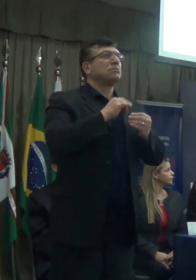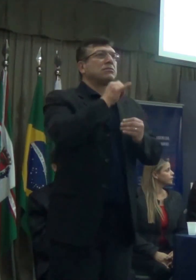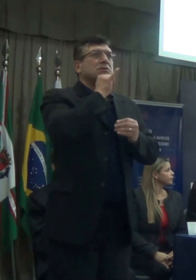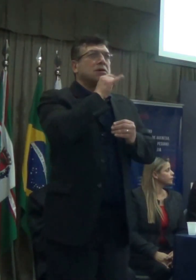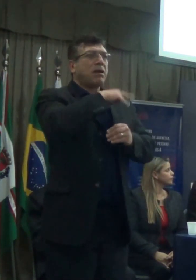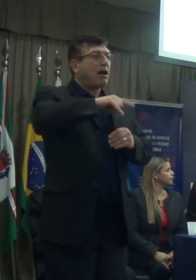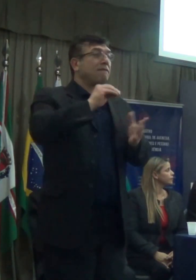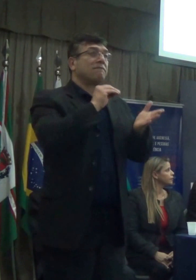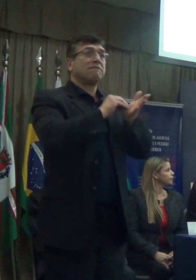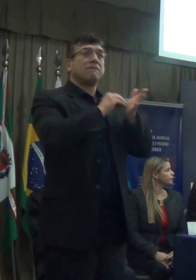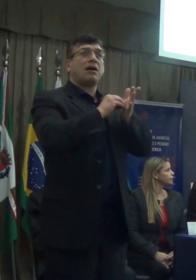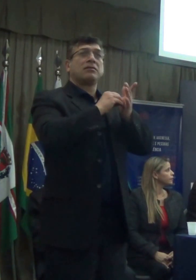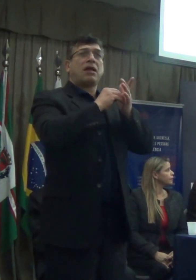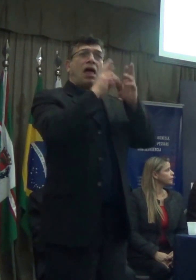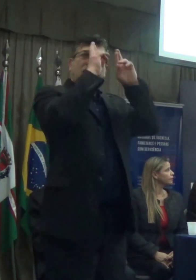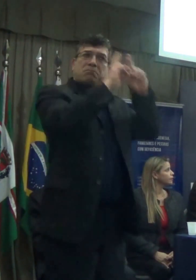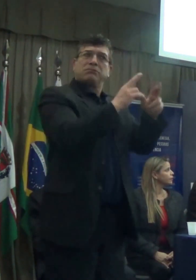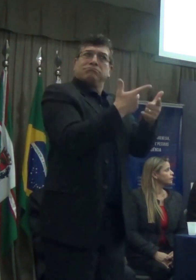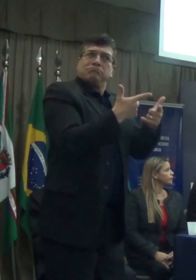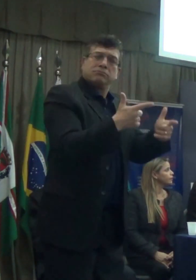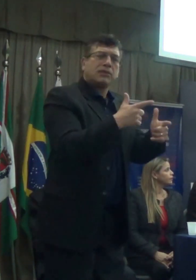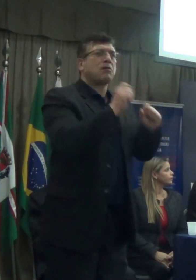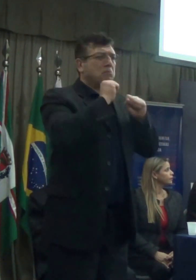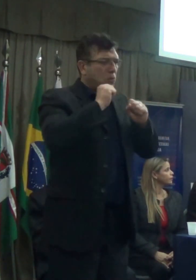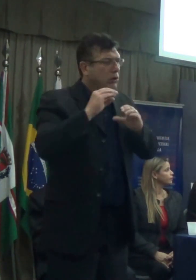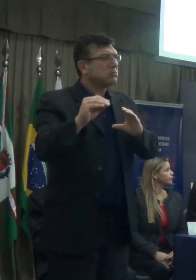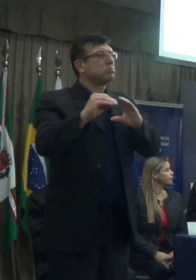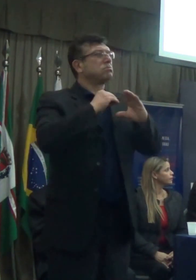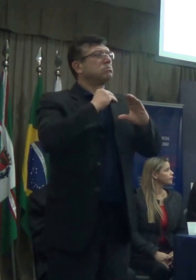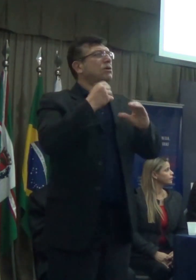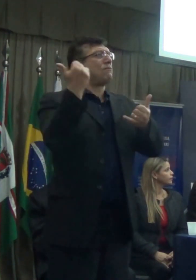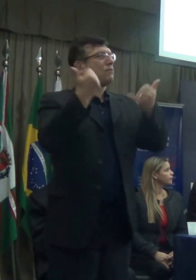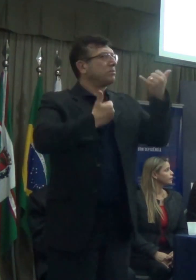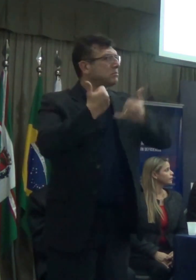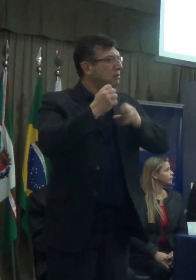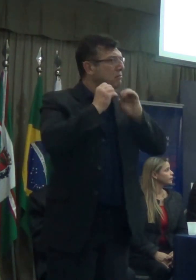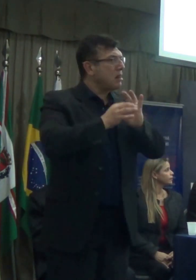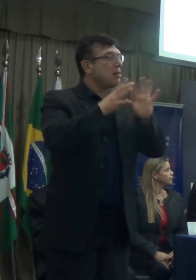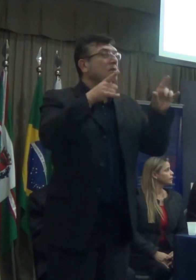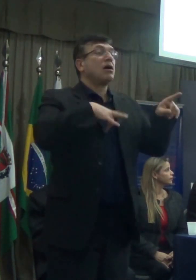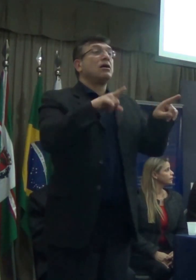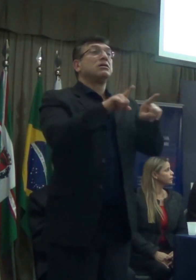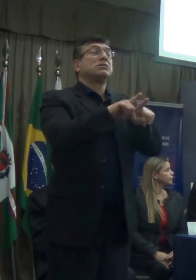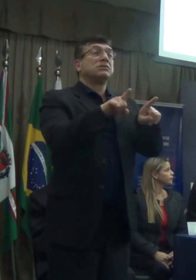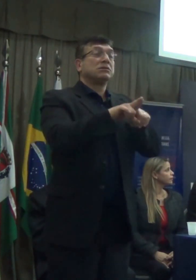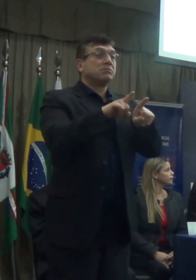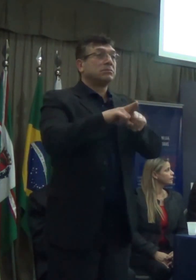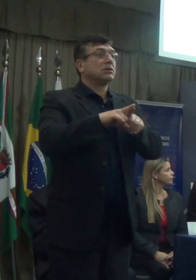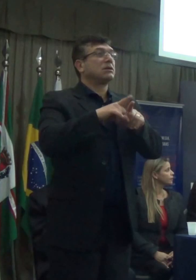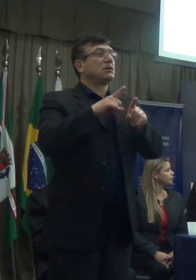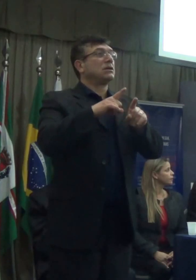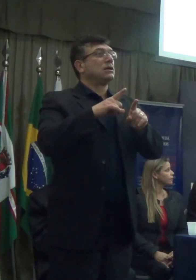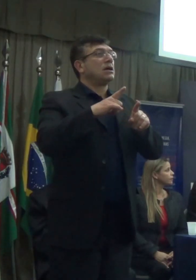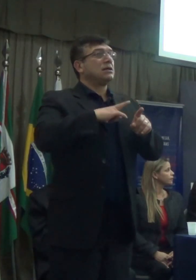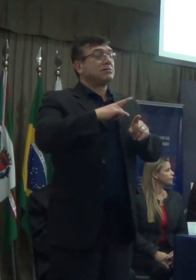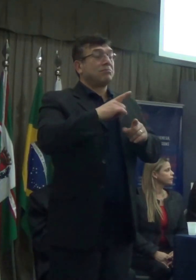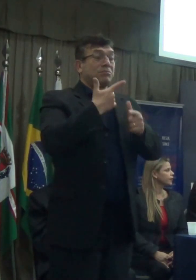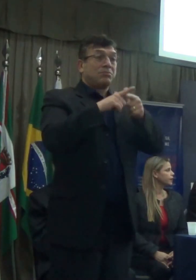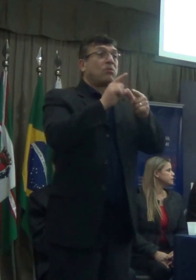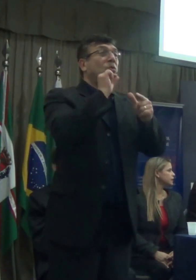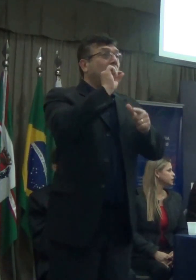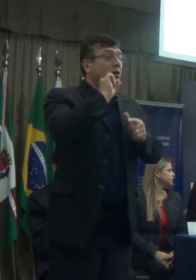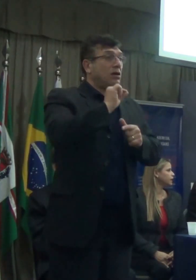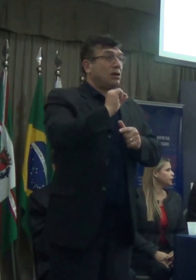não estão respeitados né Por exemplo a questão do passe livre intermunicipal que nós temos vários problemas